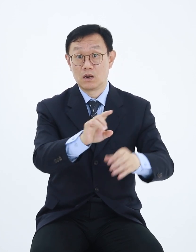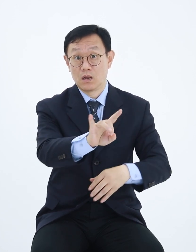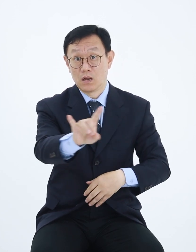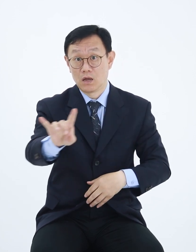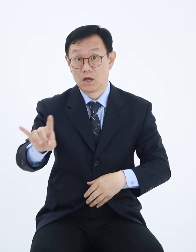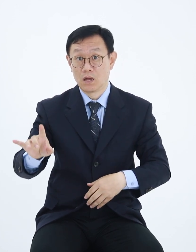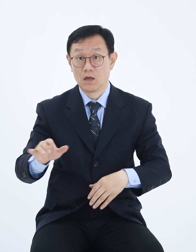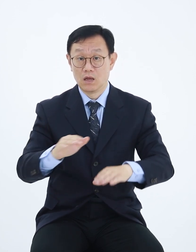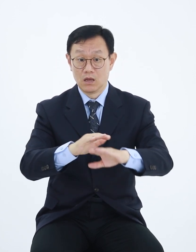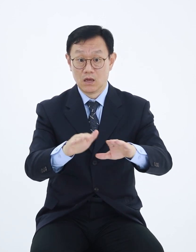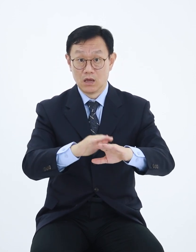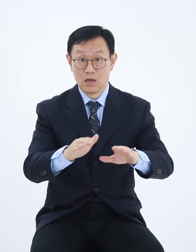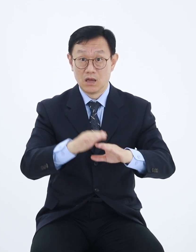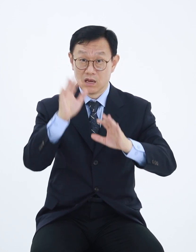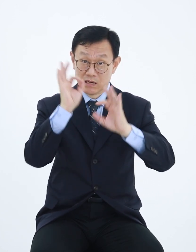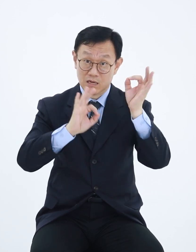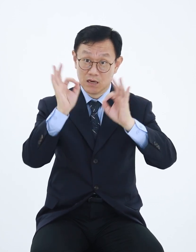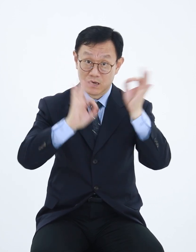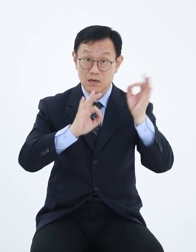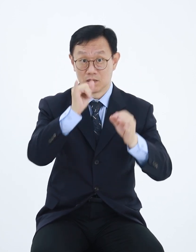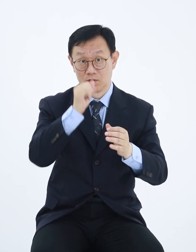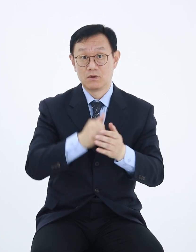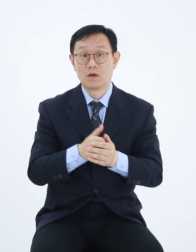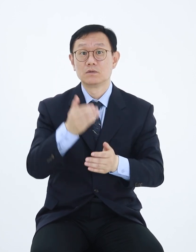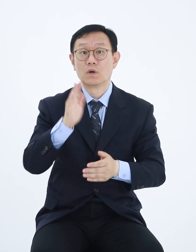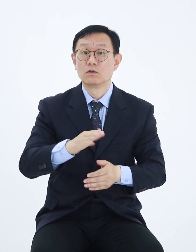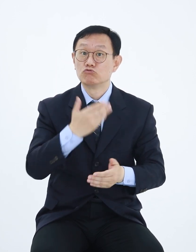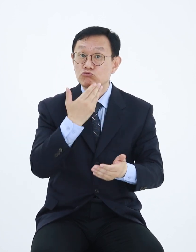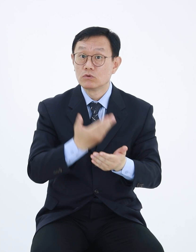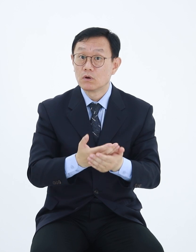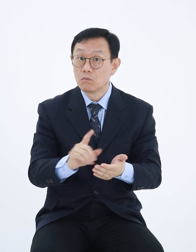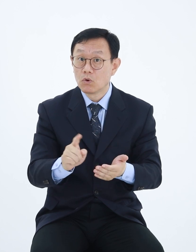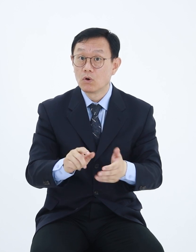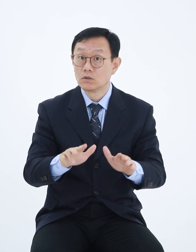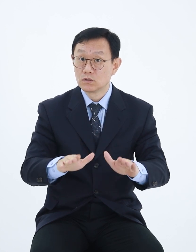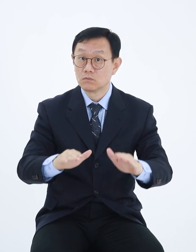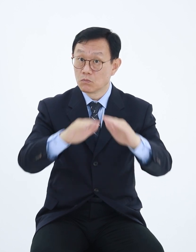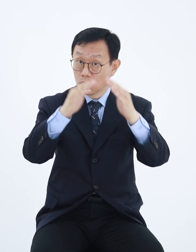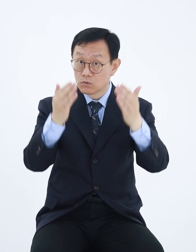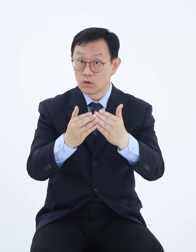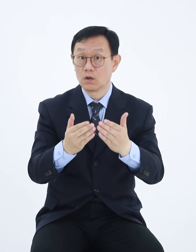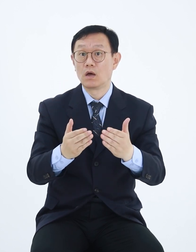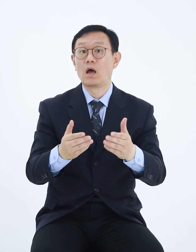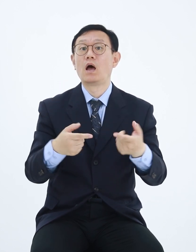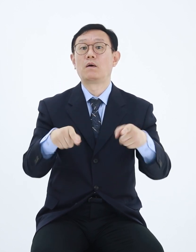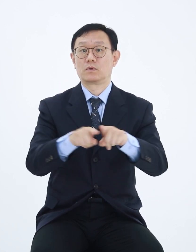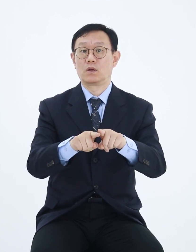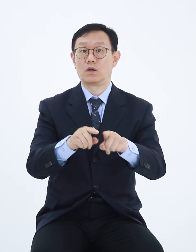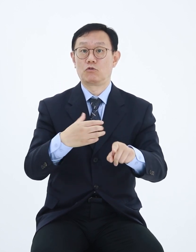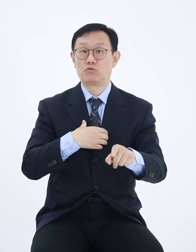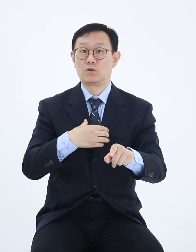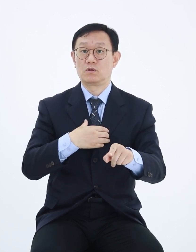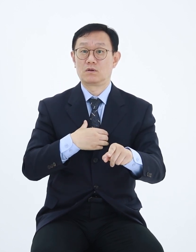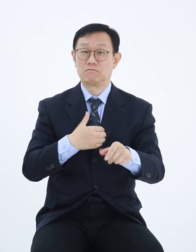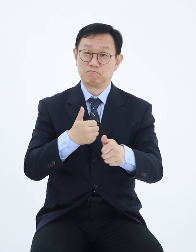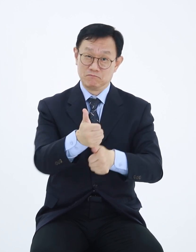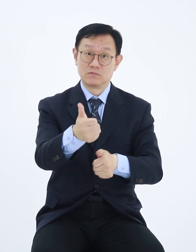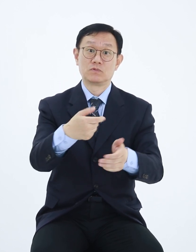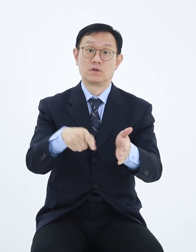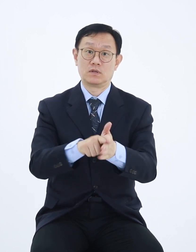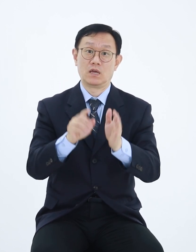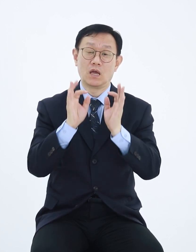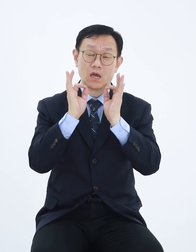여러 시행착오를 겪고 있습니다. 하지만 중요한 것은 지금 모두가 함께 이 위기를 극복하기 위해 애쓰고